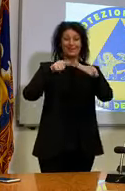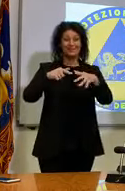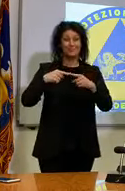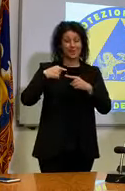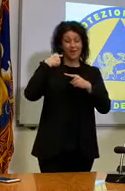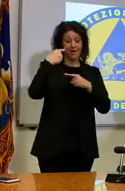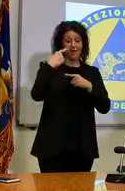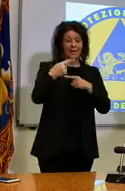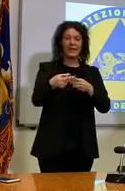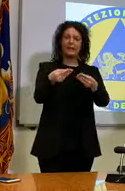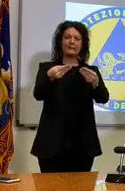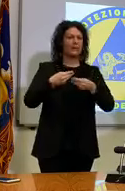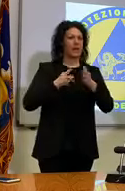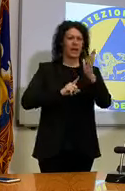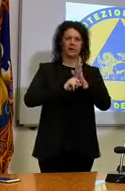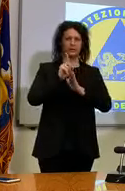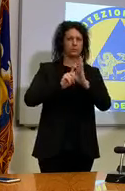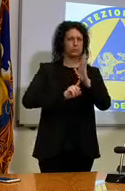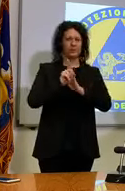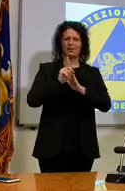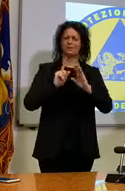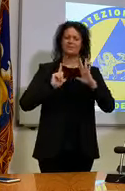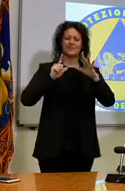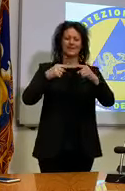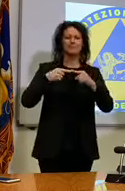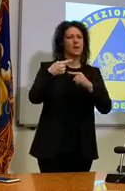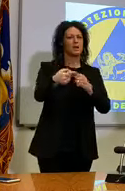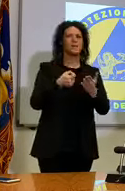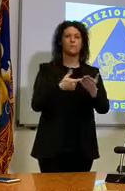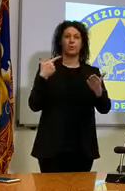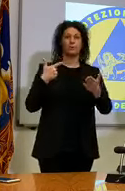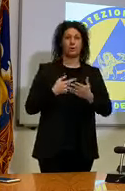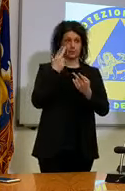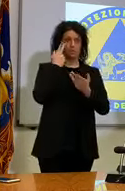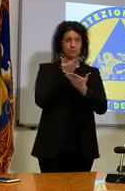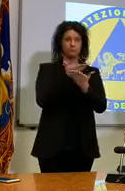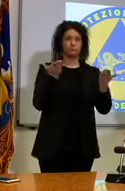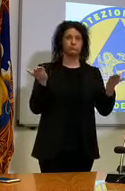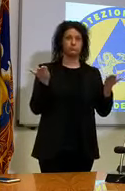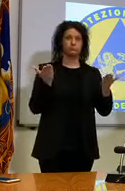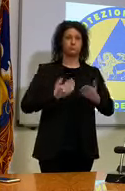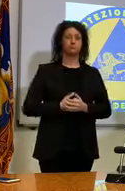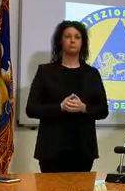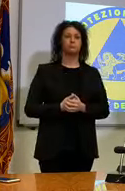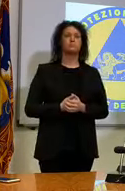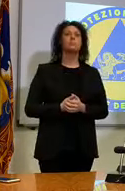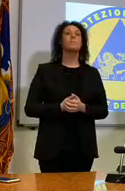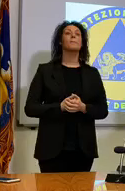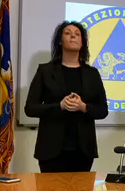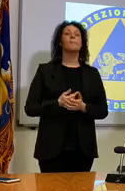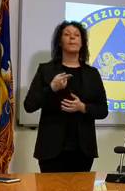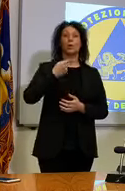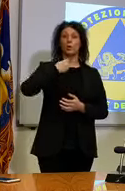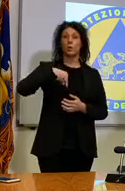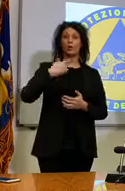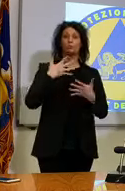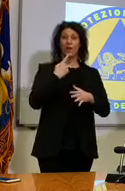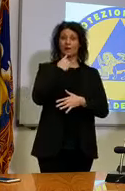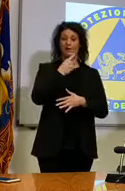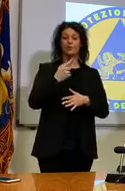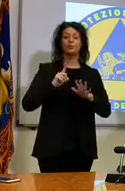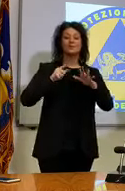che si darà la direzione, è la settimana cruciale, lo state vedendo. Avete visto che in tempi non sospetti vi avevamo detto che sarebbe